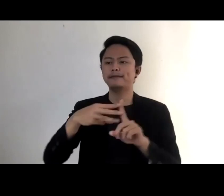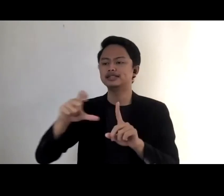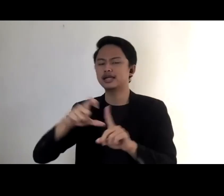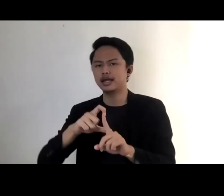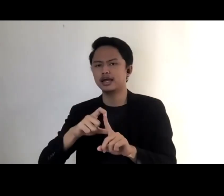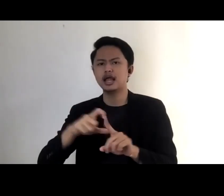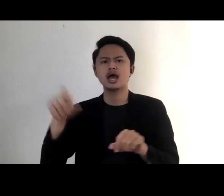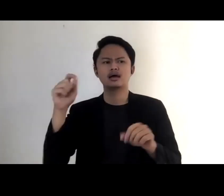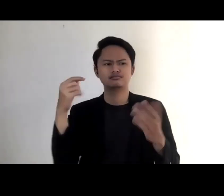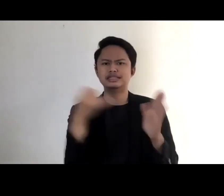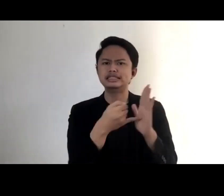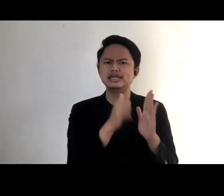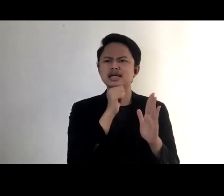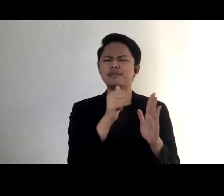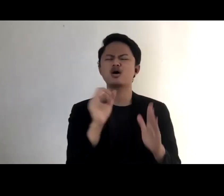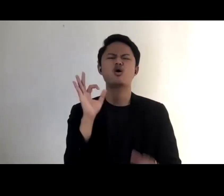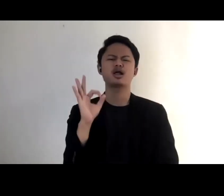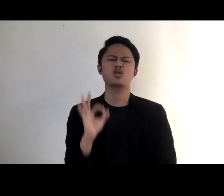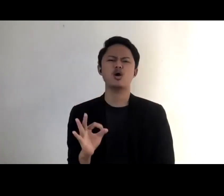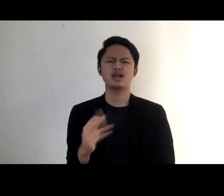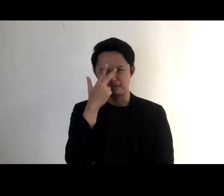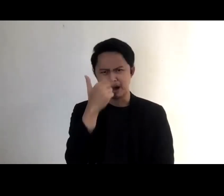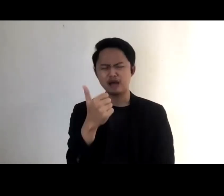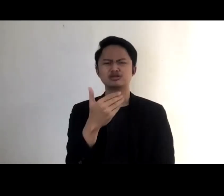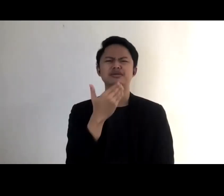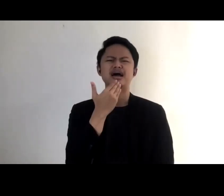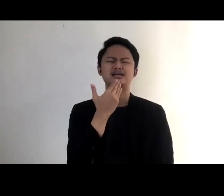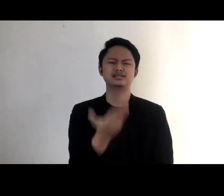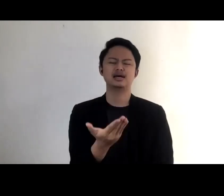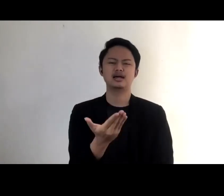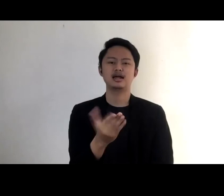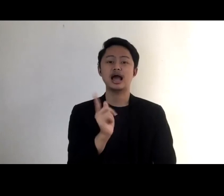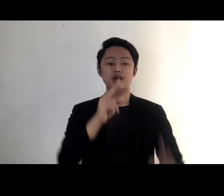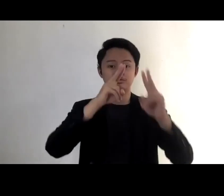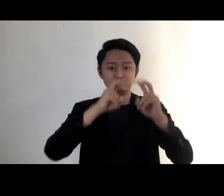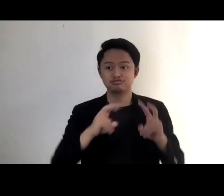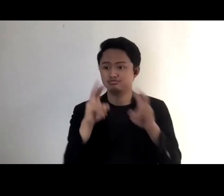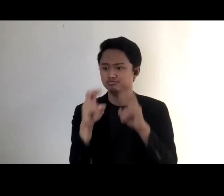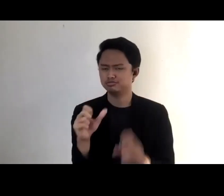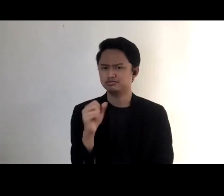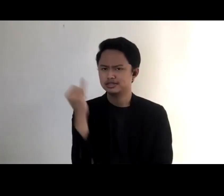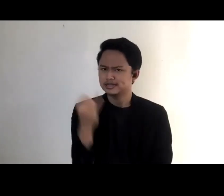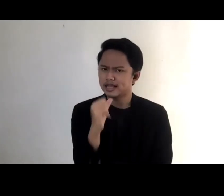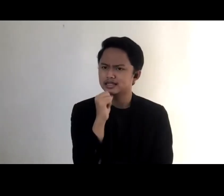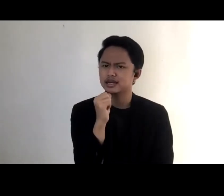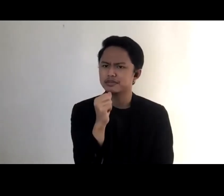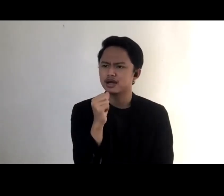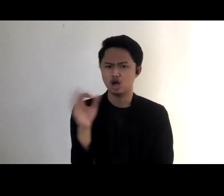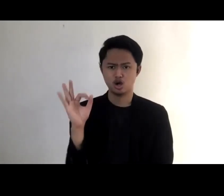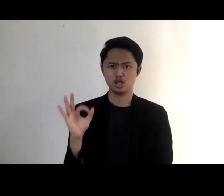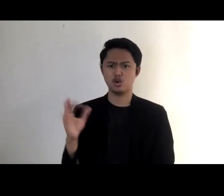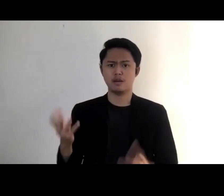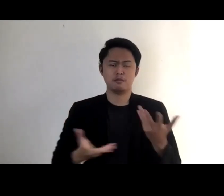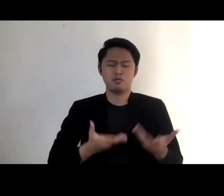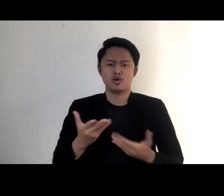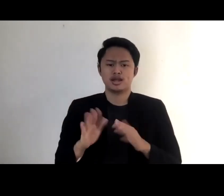bagus. Ternyata kalau kita dalami lagi, ini yang salah siapa? Orang tua saking sayangnya